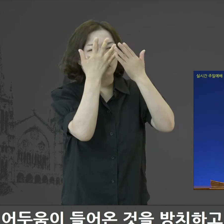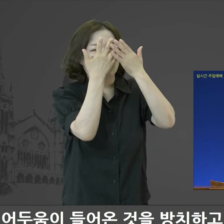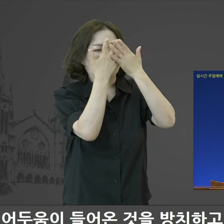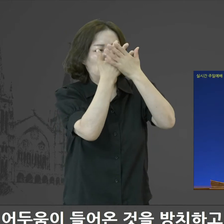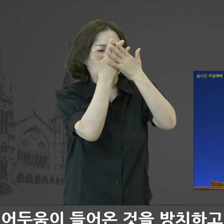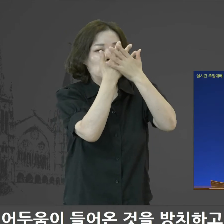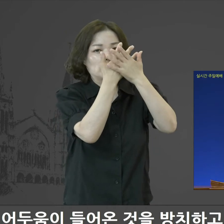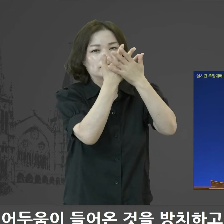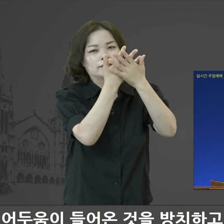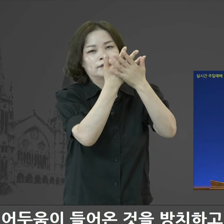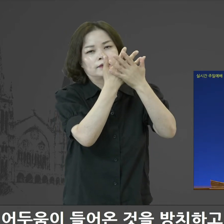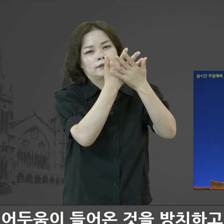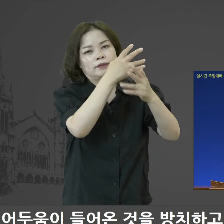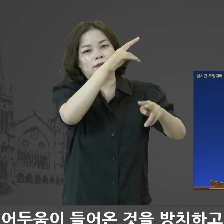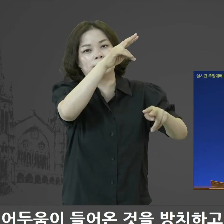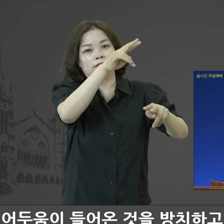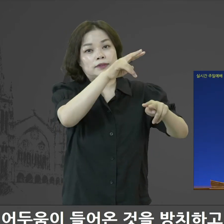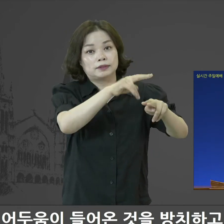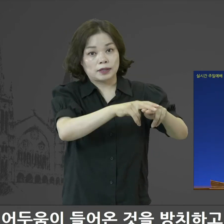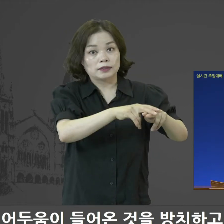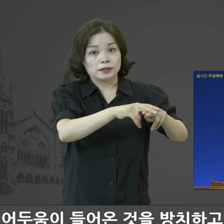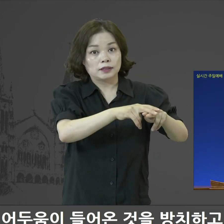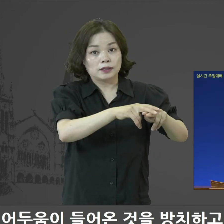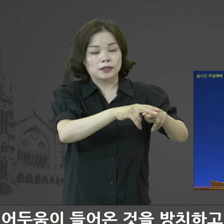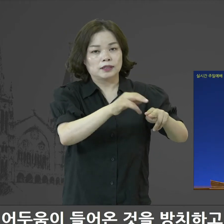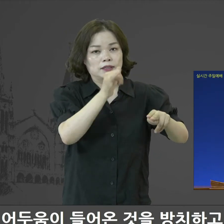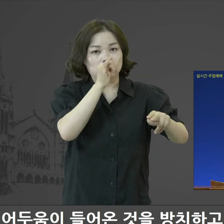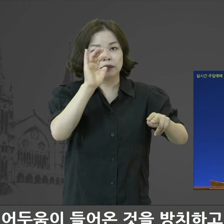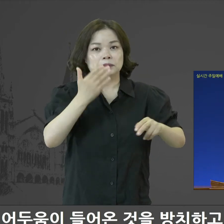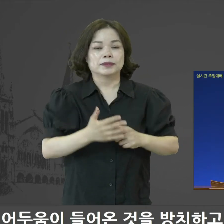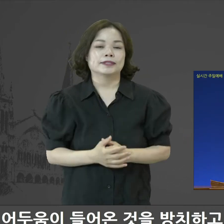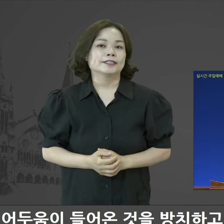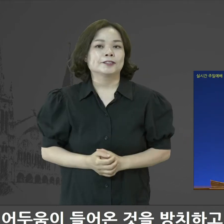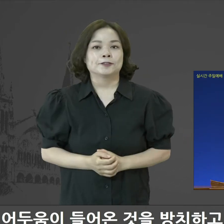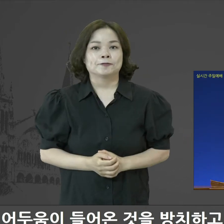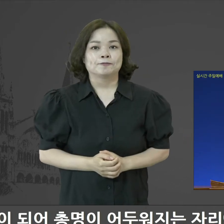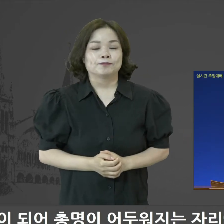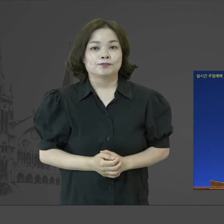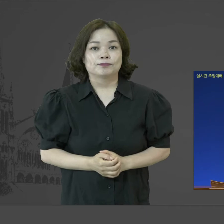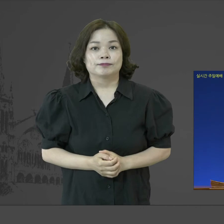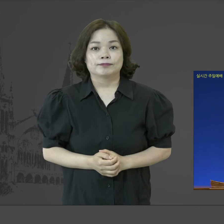어두워지는 그런 자리에 나아가게 된다는 것이죠.